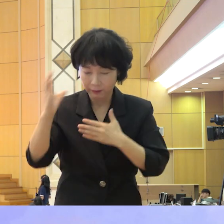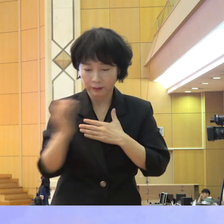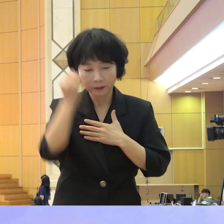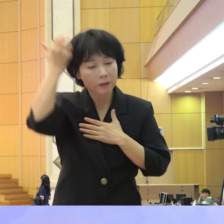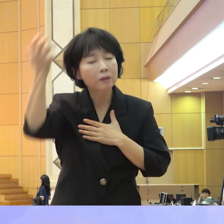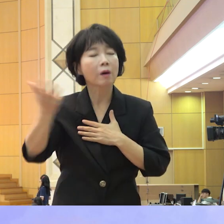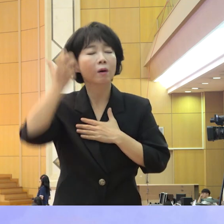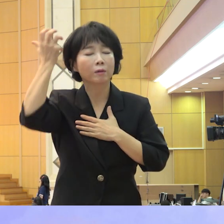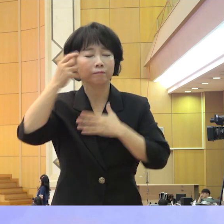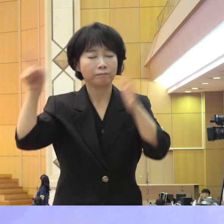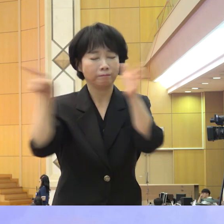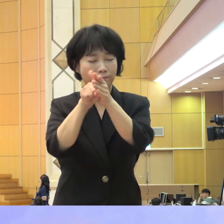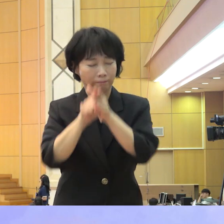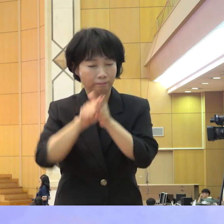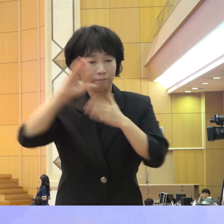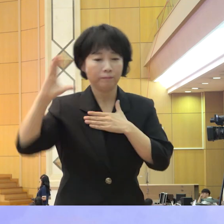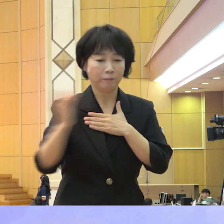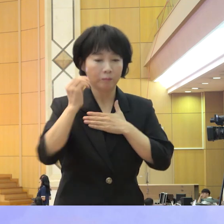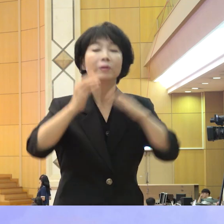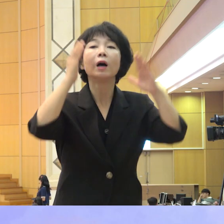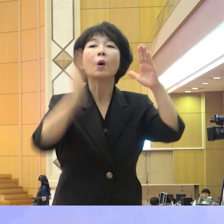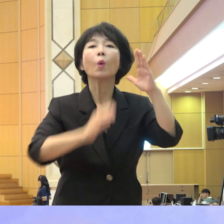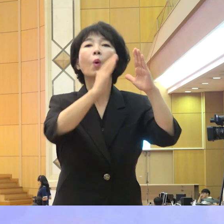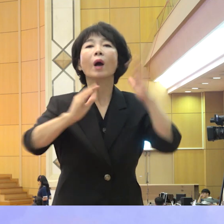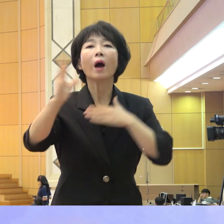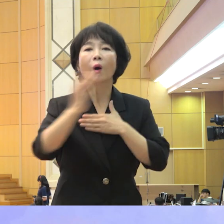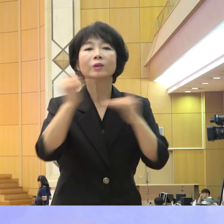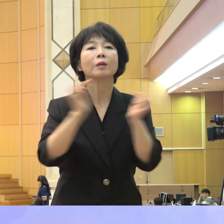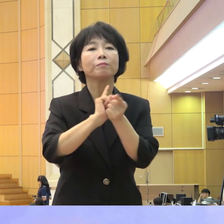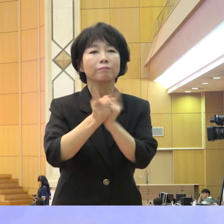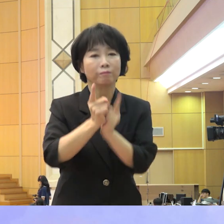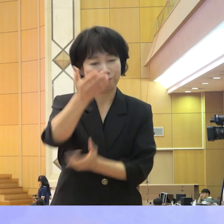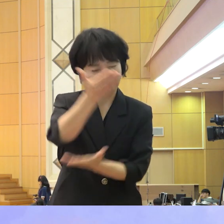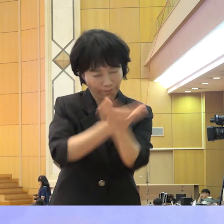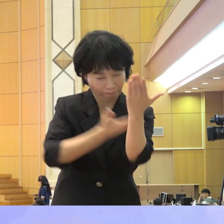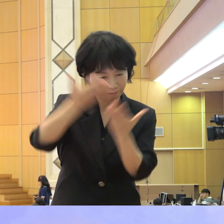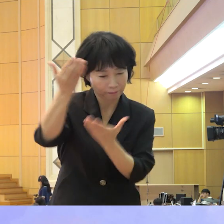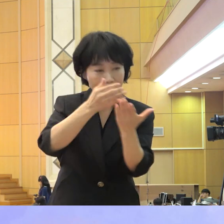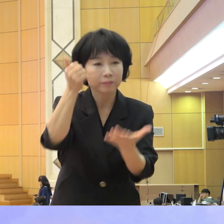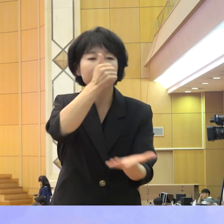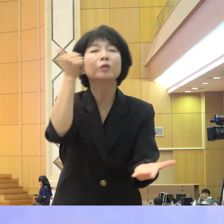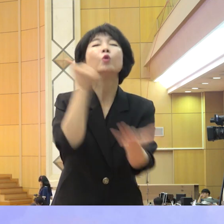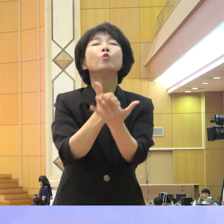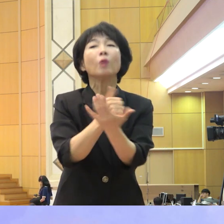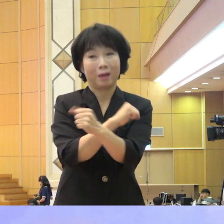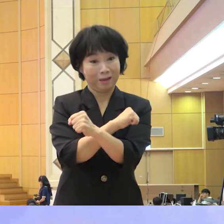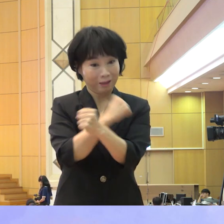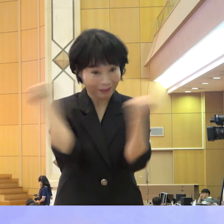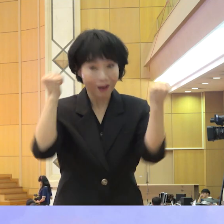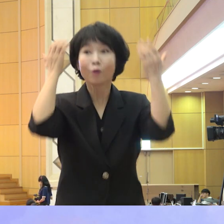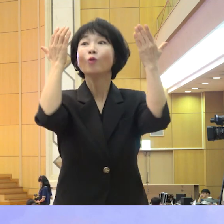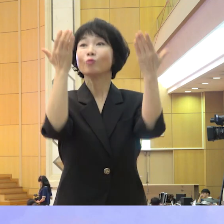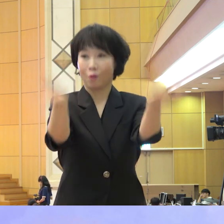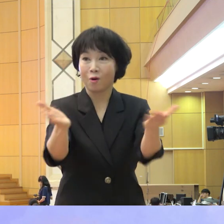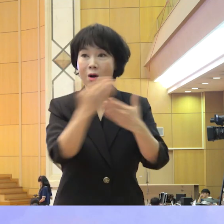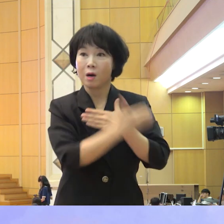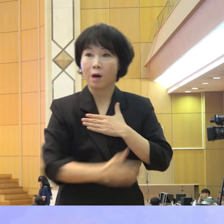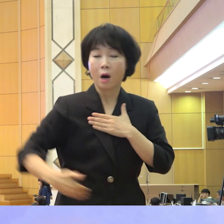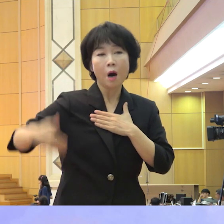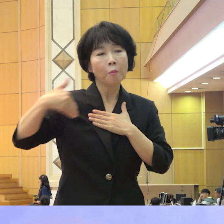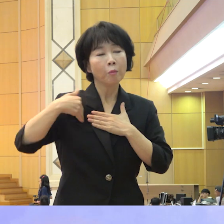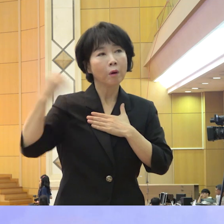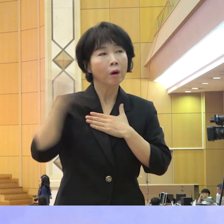오시리라. 성령을 믿사오며 거룩한 공예와 성도가 서로 교통하는 것과 죄를 사하여